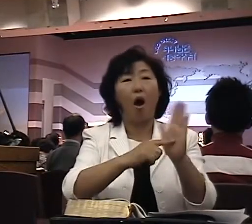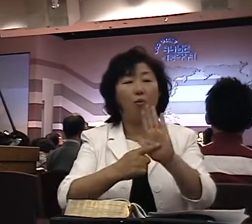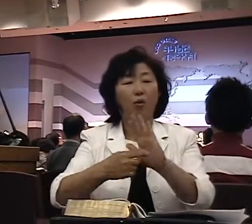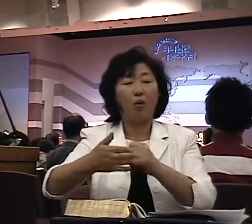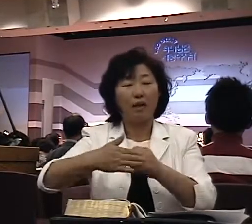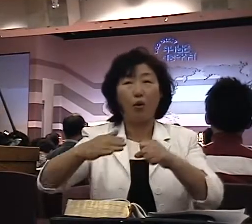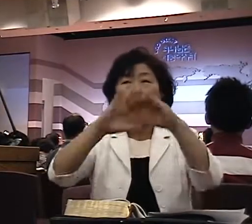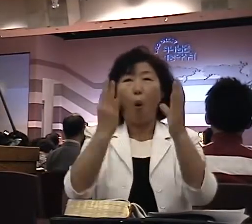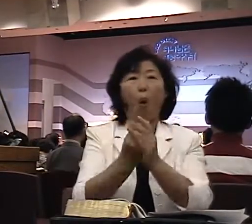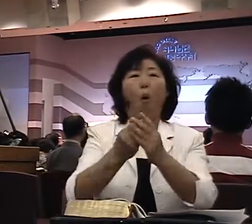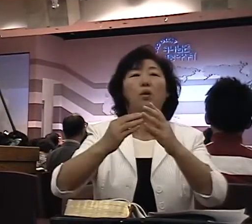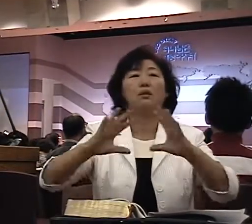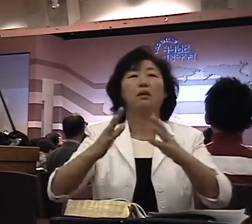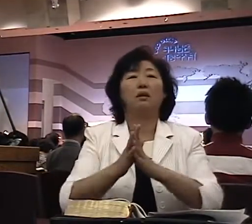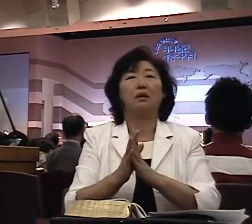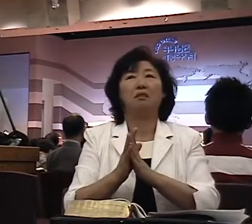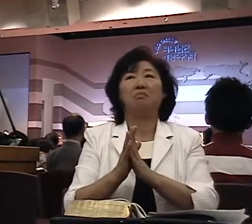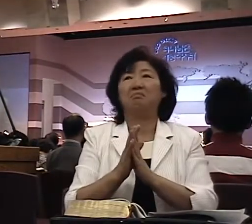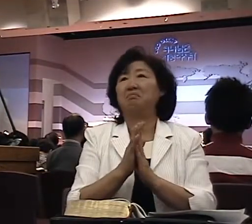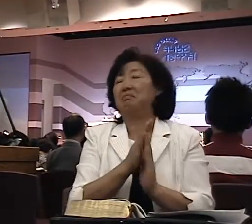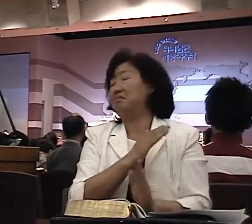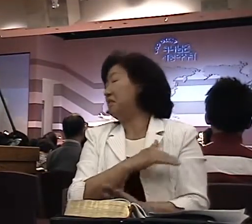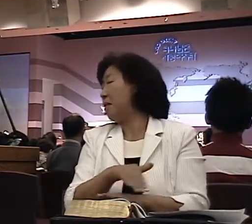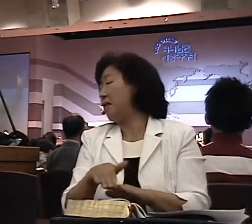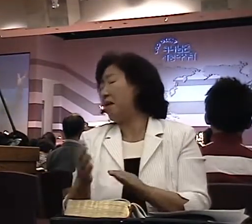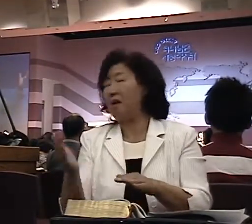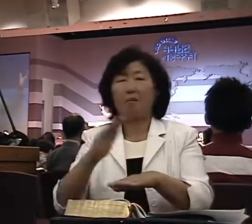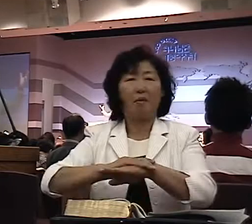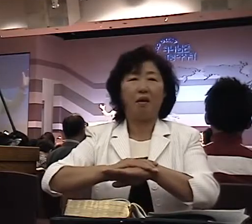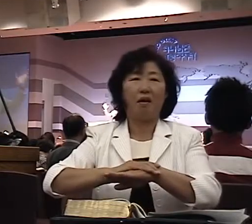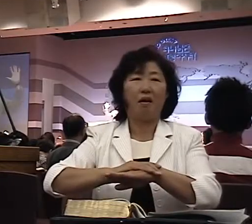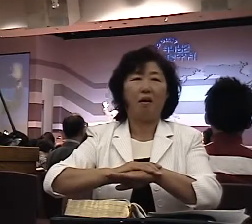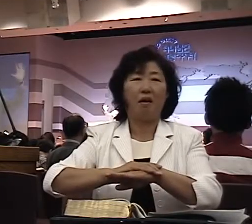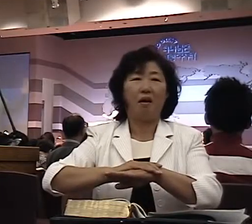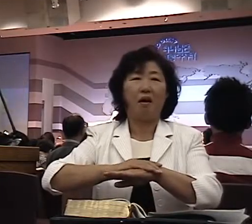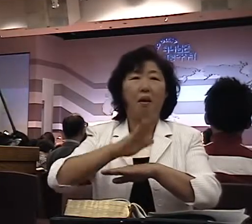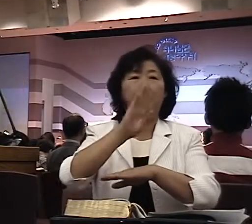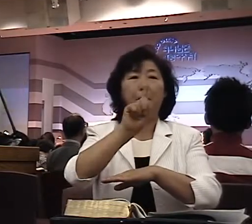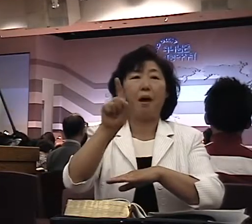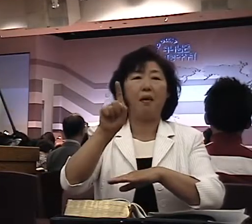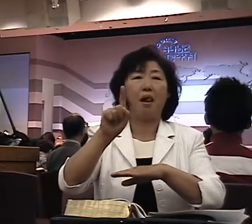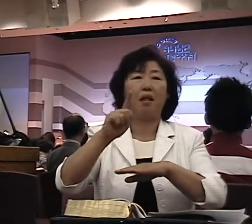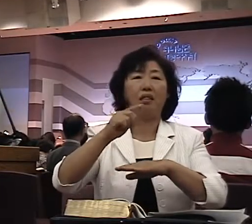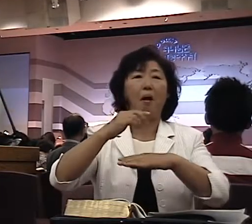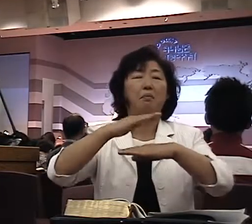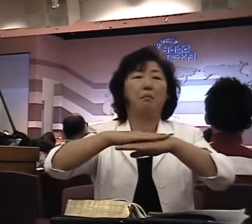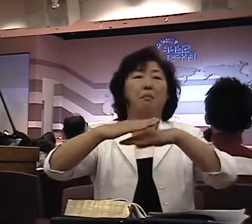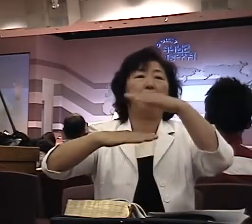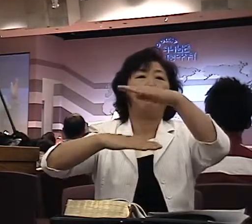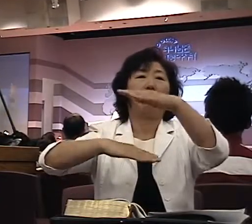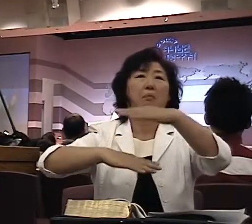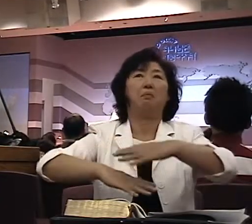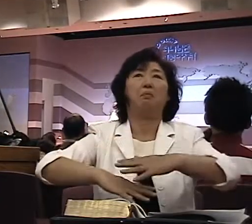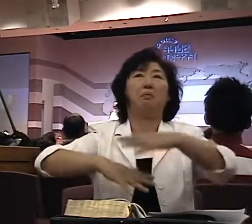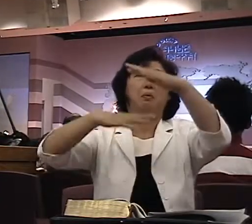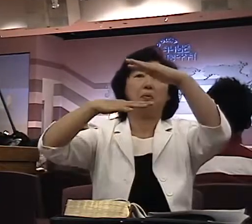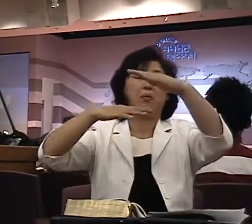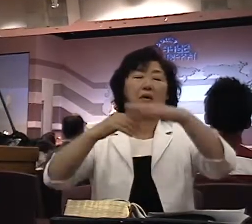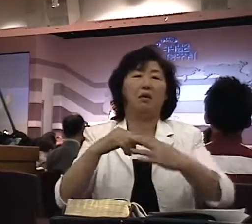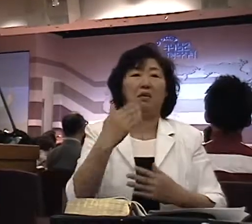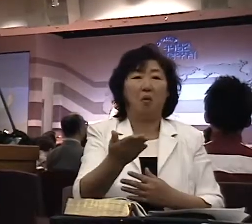온 세상은 하나님을 저버렸고 바벨탑을 쌓으면서 하나님을 등지고 있지만 너 하나님의